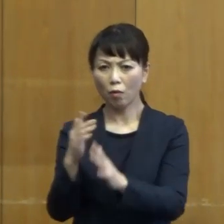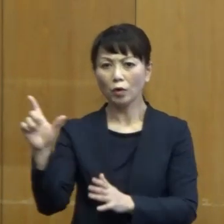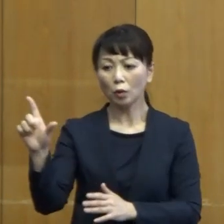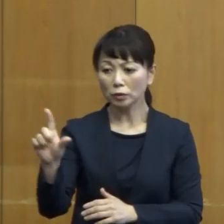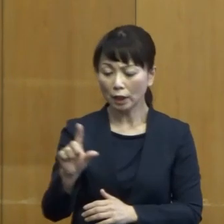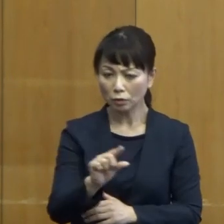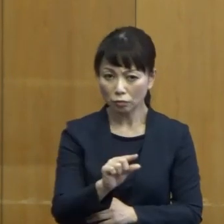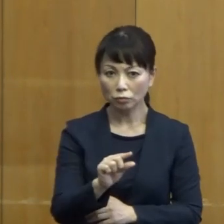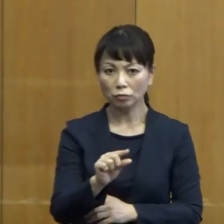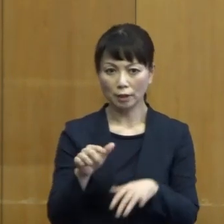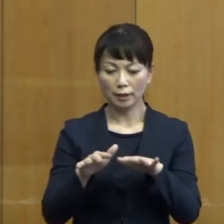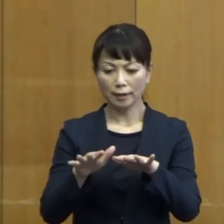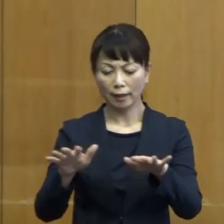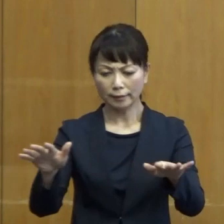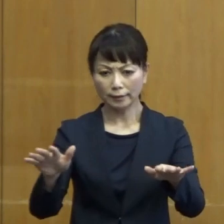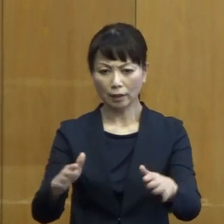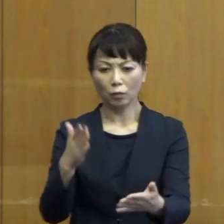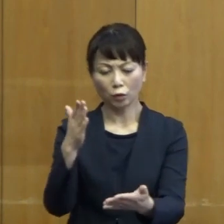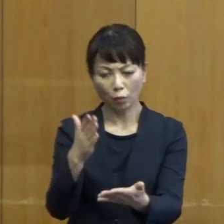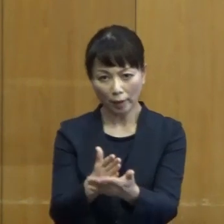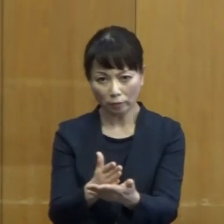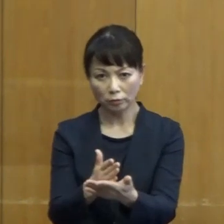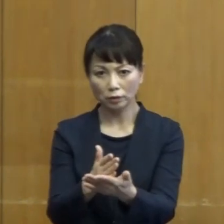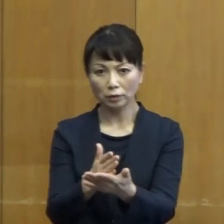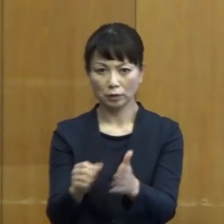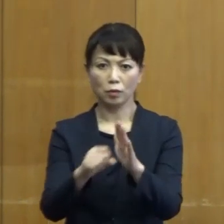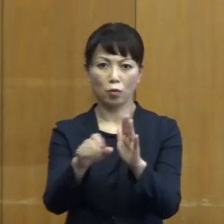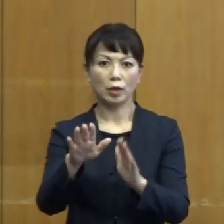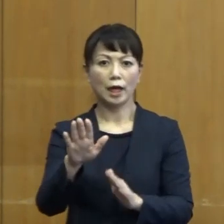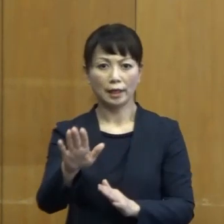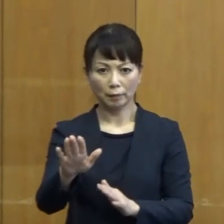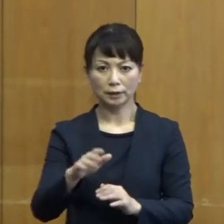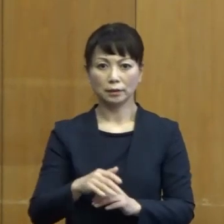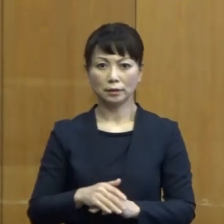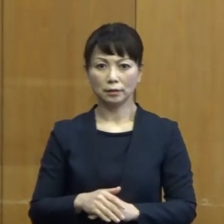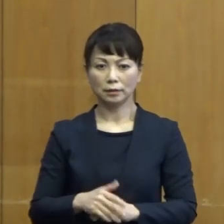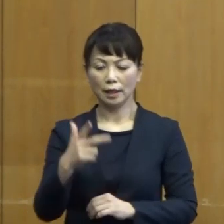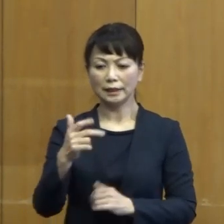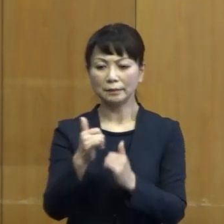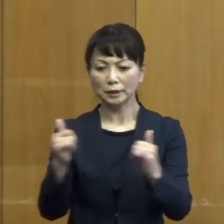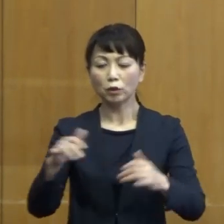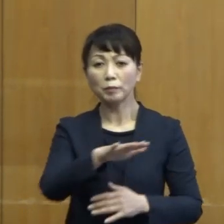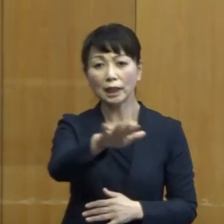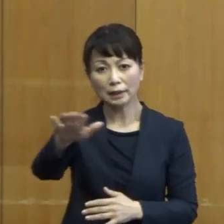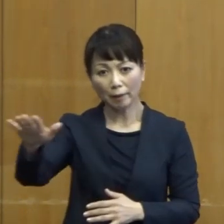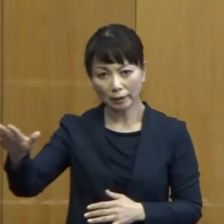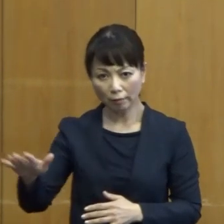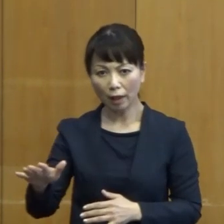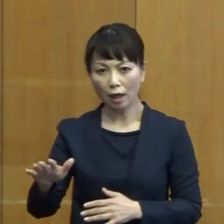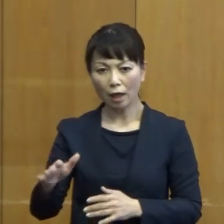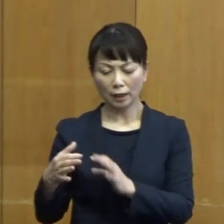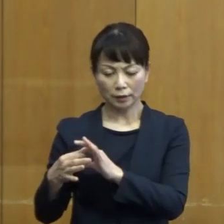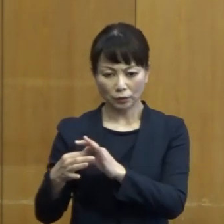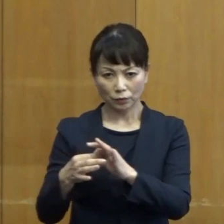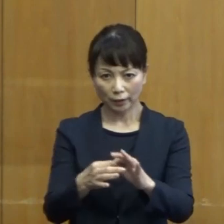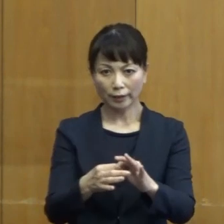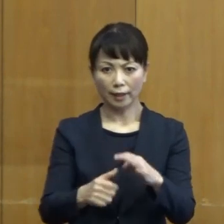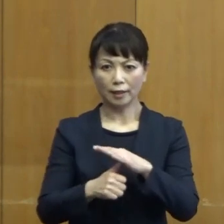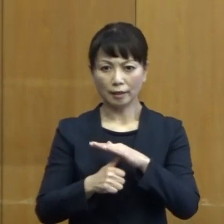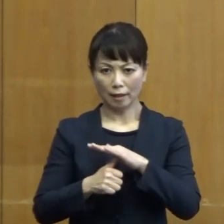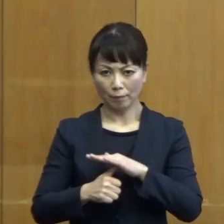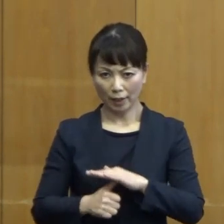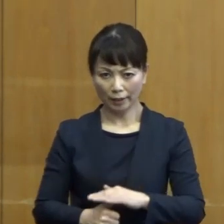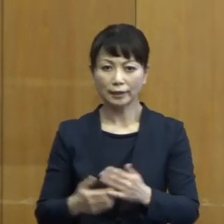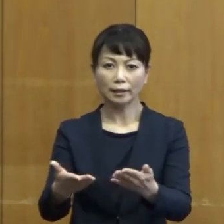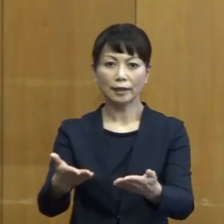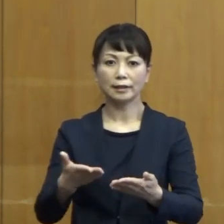が感染拡大の抑止につながります。市民の皆さんにおかれましては、もうしばらくご